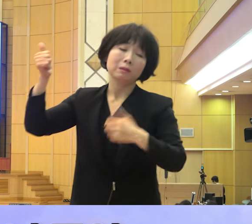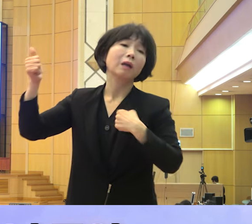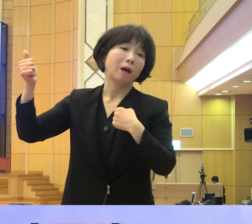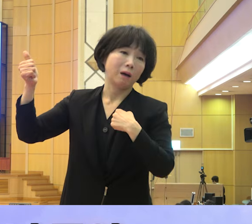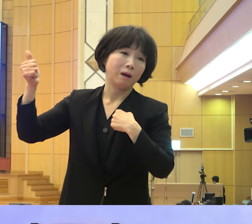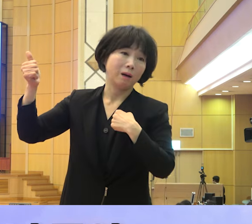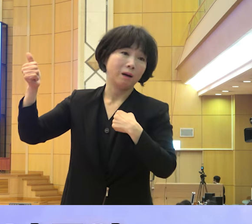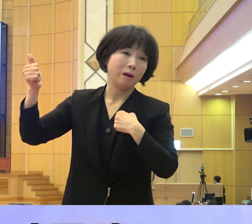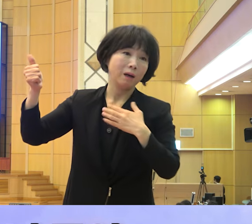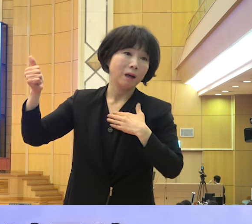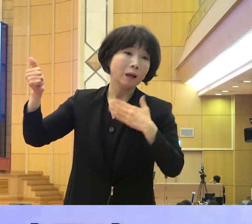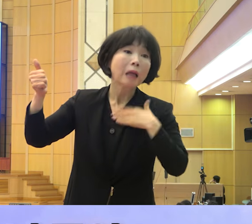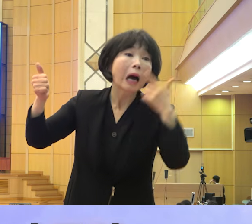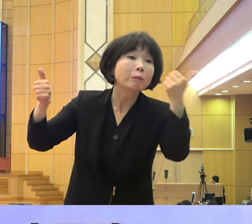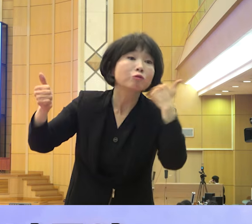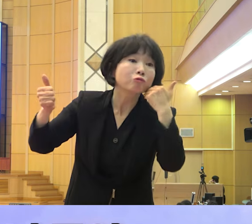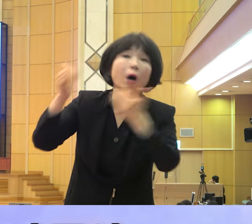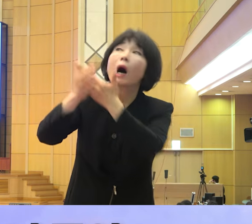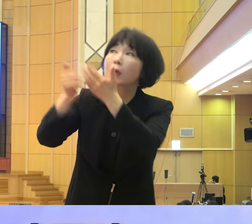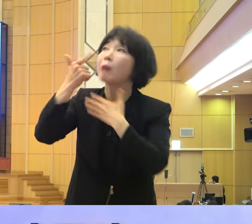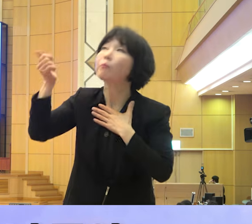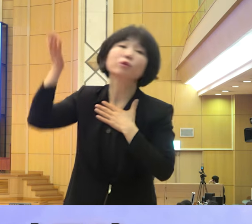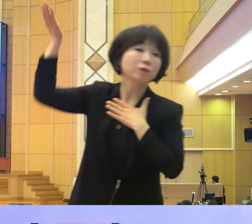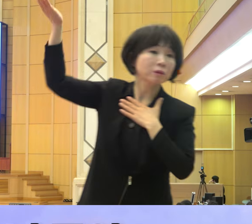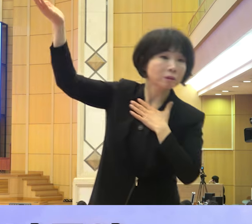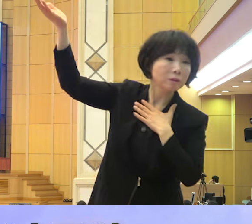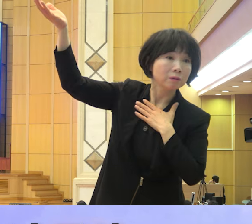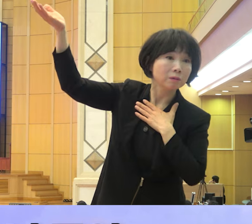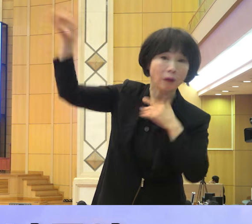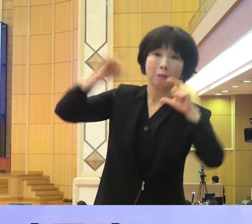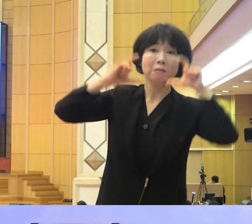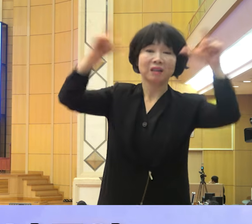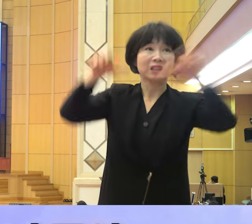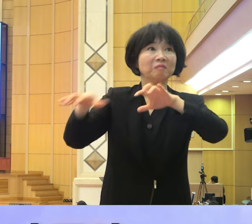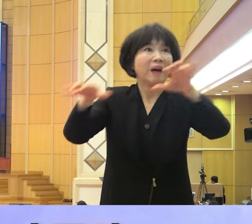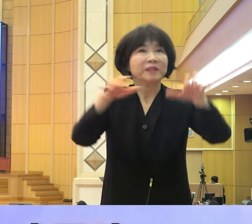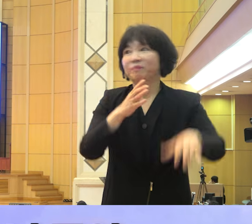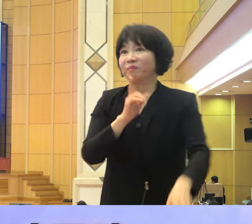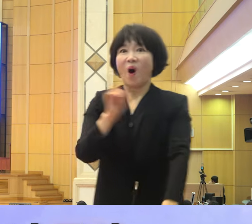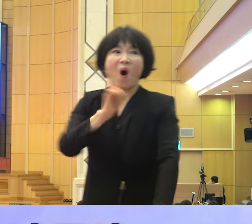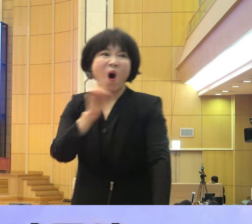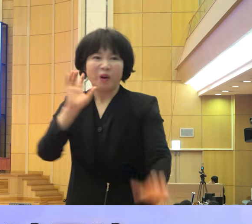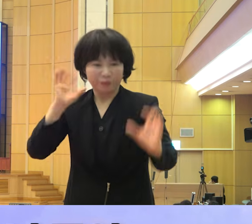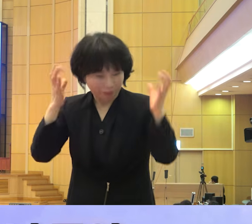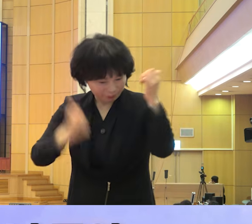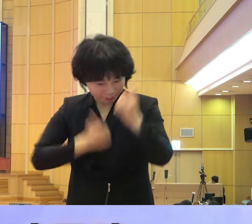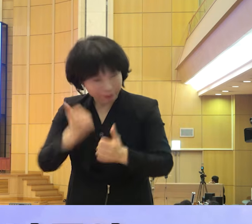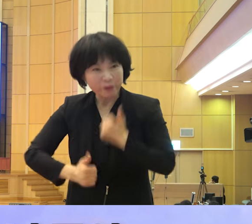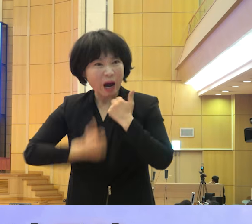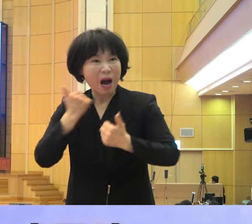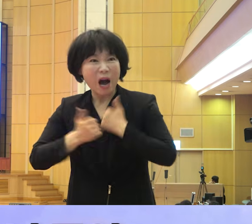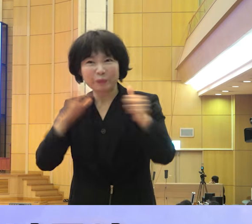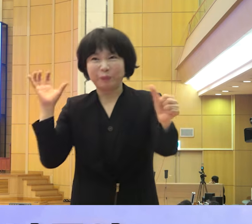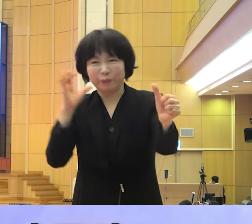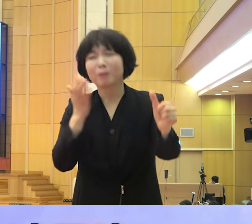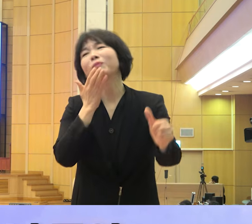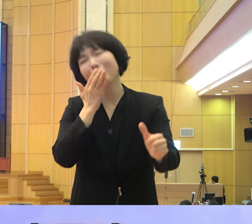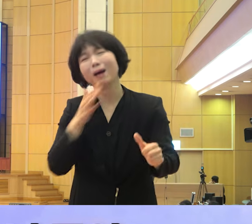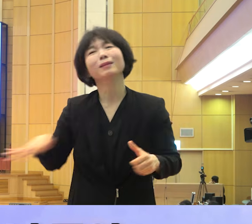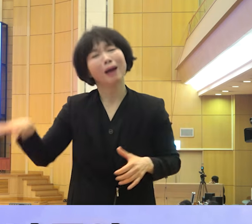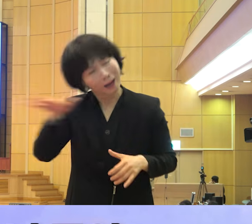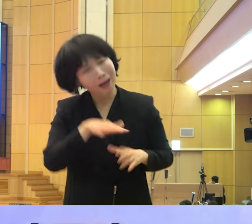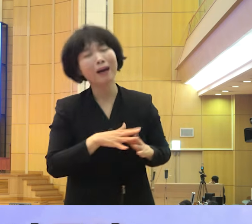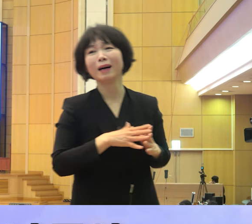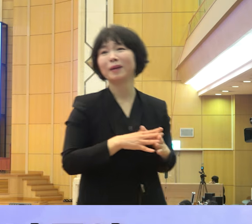그러므로 예수께서 그들에게 이르되, 내가 진실로, 그렇게 말하는 사람들에게 예수님은 말하기를 진실로